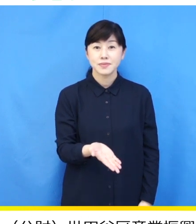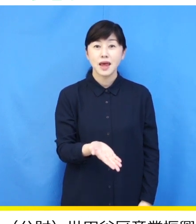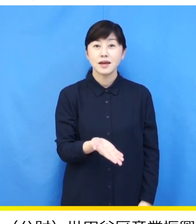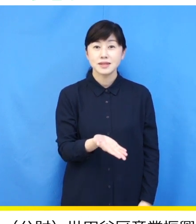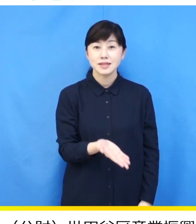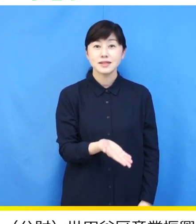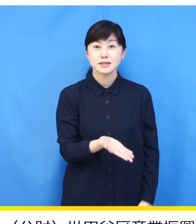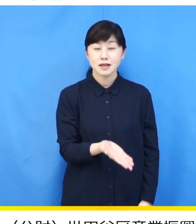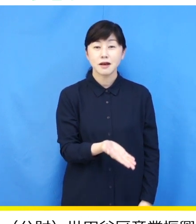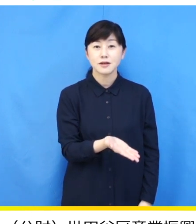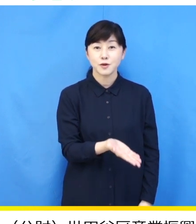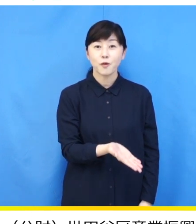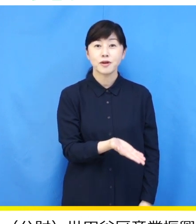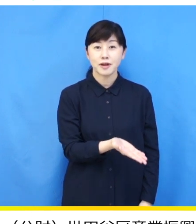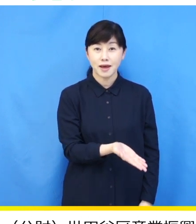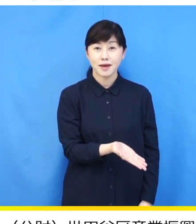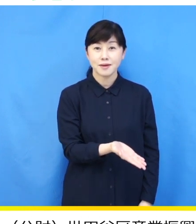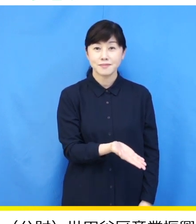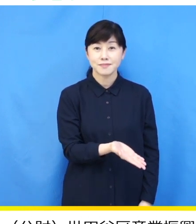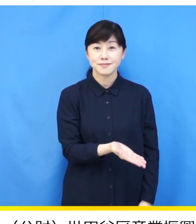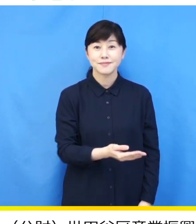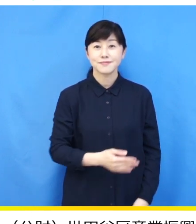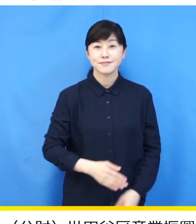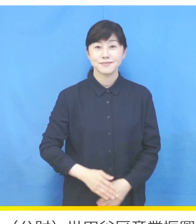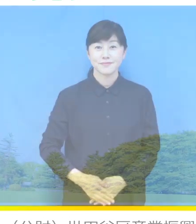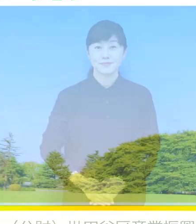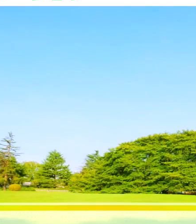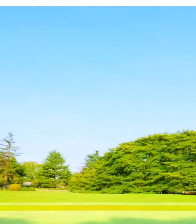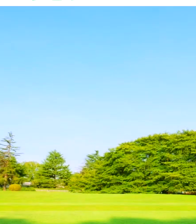12234レイバンまでどうぞ